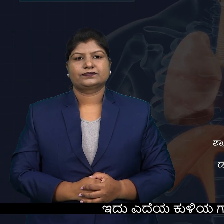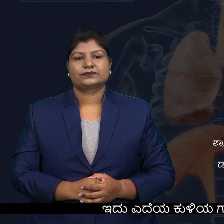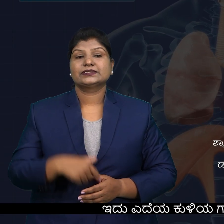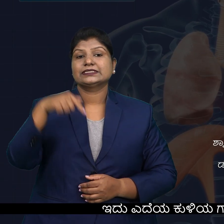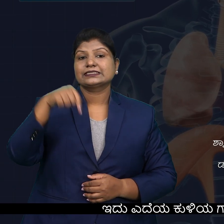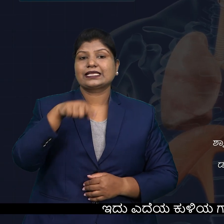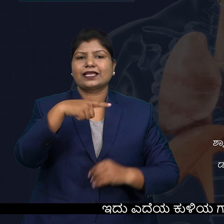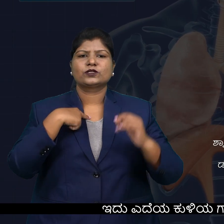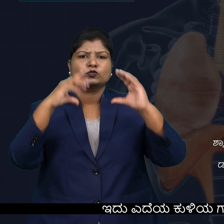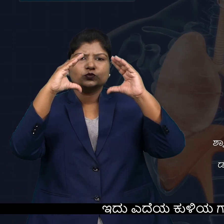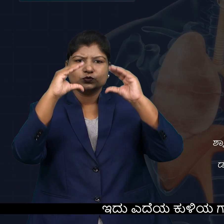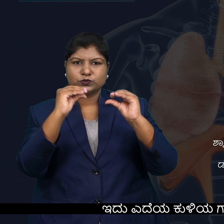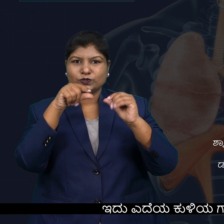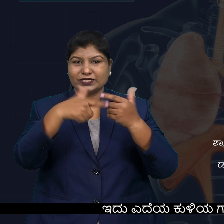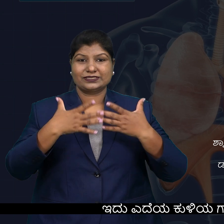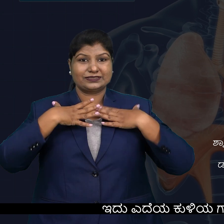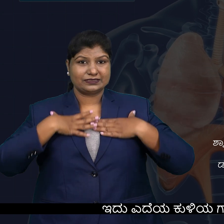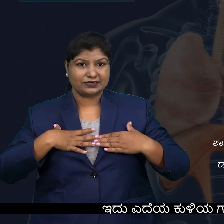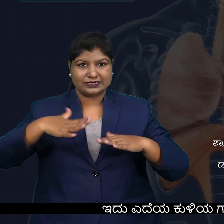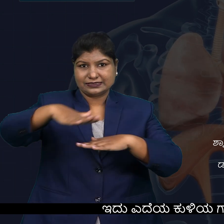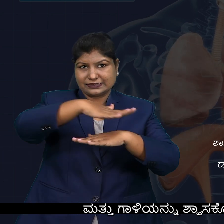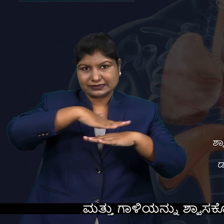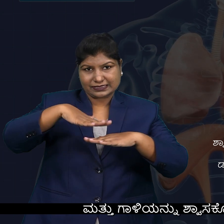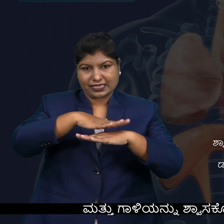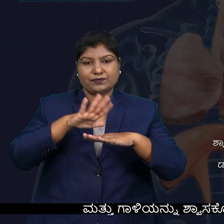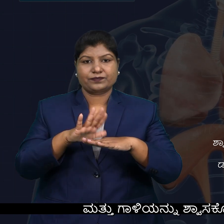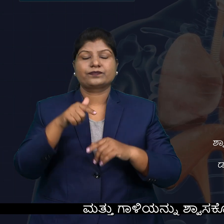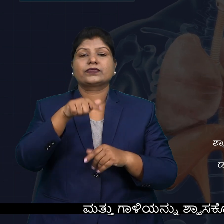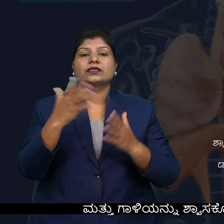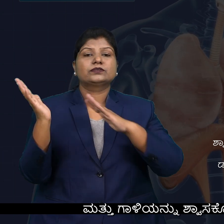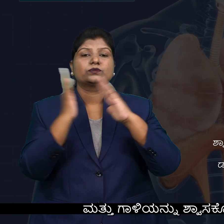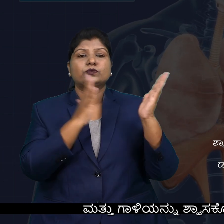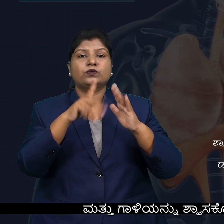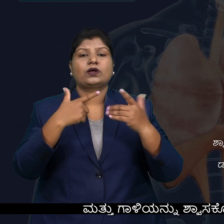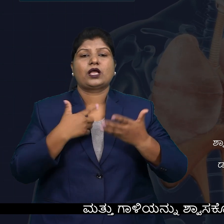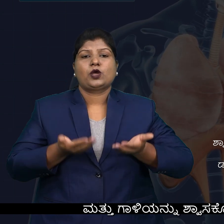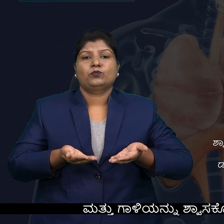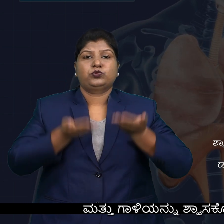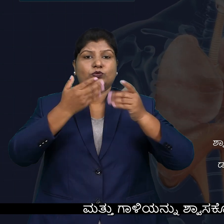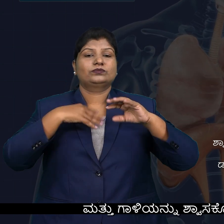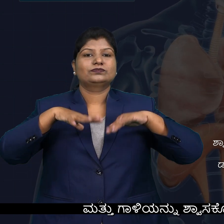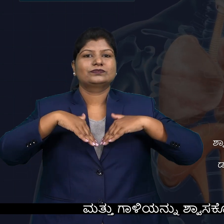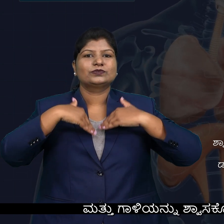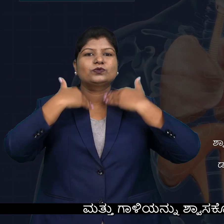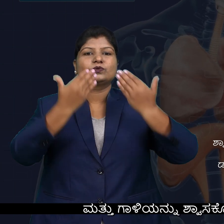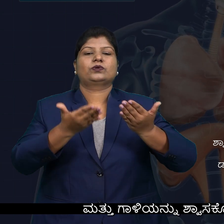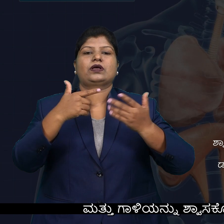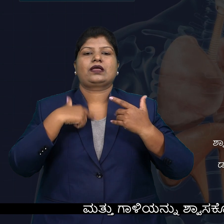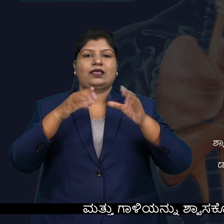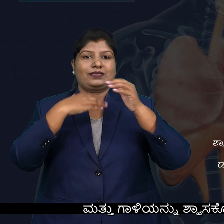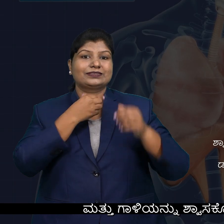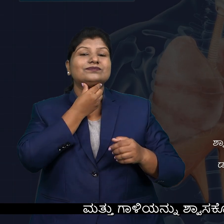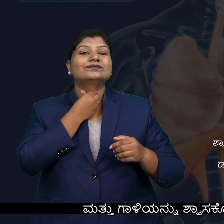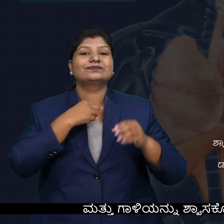ಇದು ಎದೆಯ ಕುಳಿಯ ಗಾತ್ರವನ್ನು ಕಡಿಮೆ ಮಾಡುತ್ತದೆ ಮತ್ತು ಗಾಳಿಯನ್ನು ಶ್ವಾಸಕೋಶದಿಂದ ಹೊರಗೆ ತಳ್ಳಲಾಗುತ್ತದೆ.